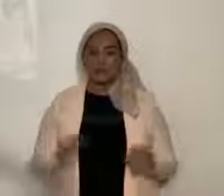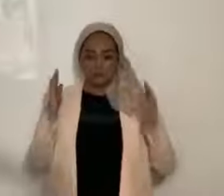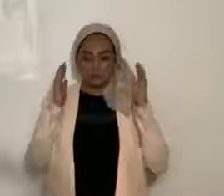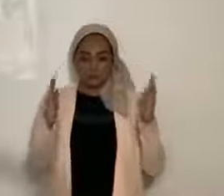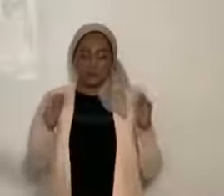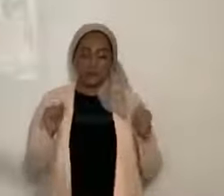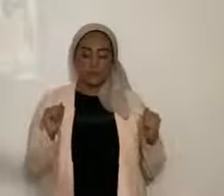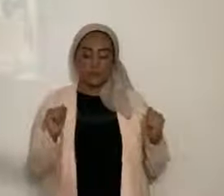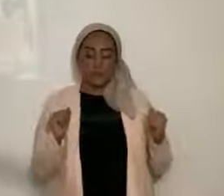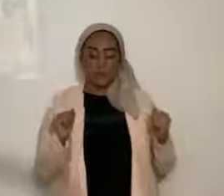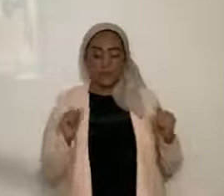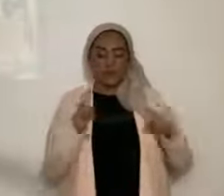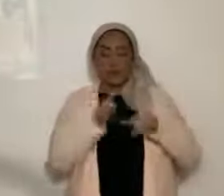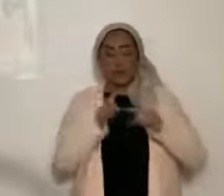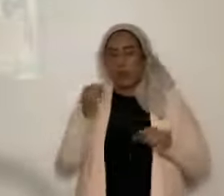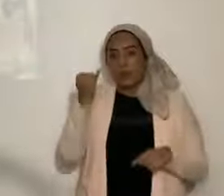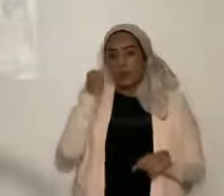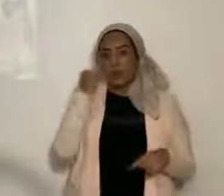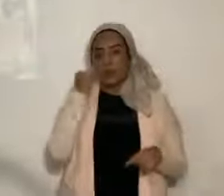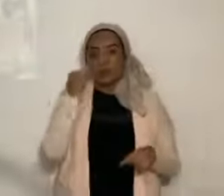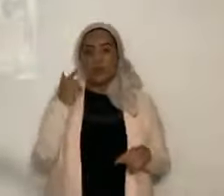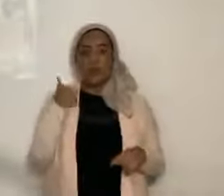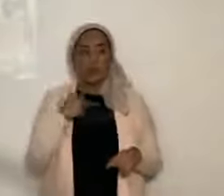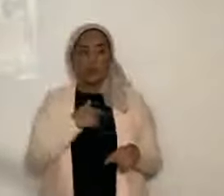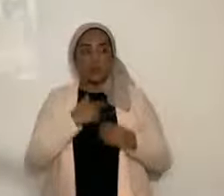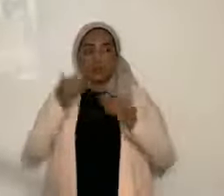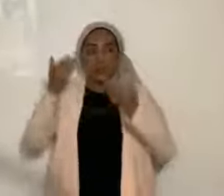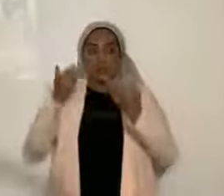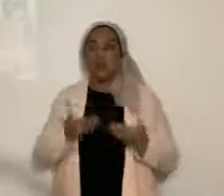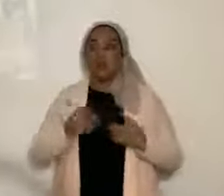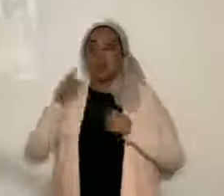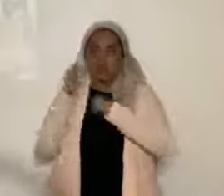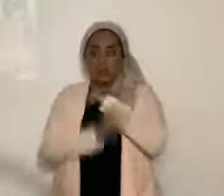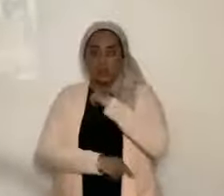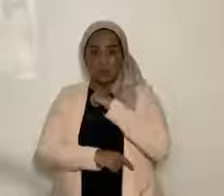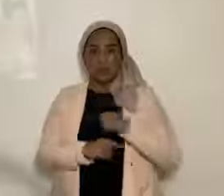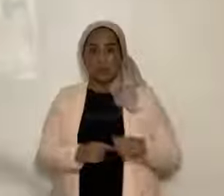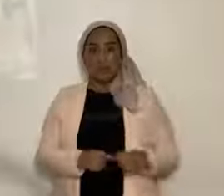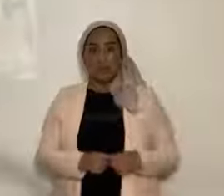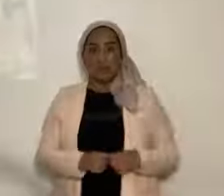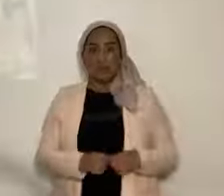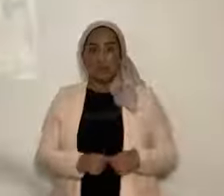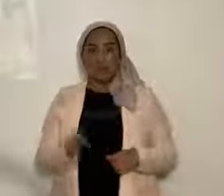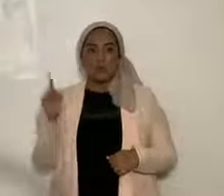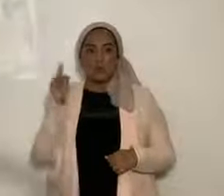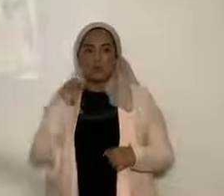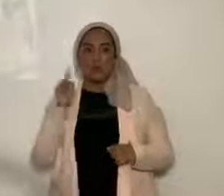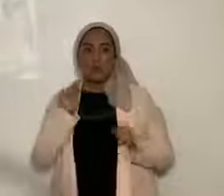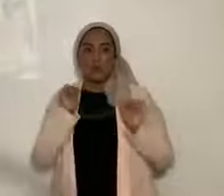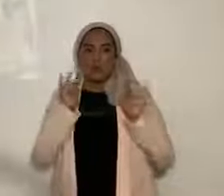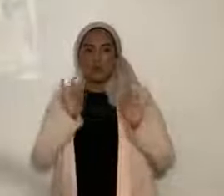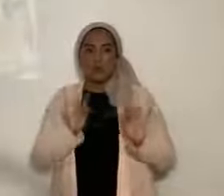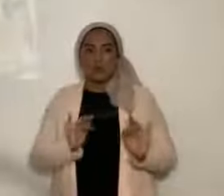Atención. Si fuera que recibiéramos juicio, ¿dónde quedaría el